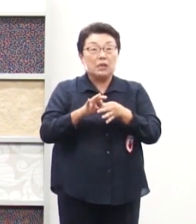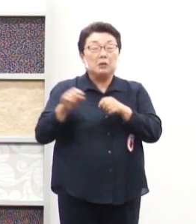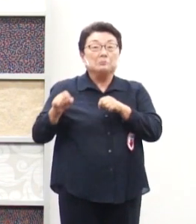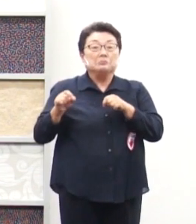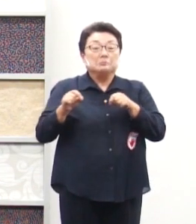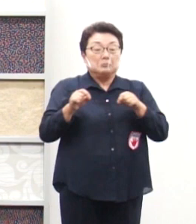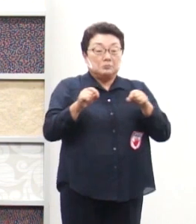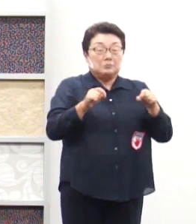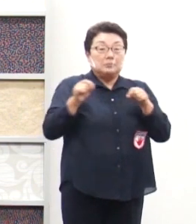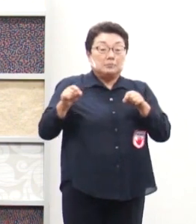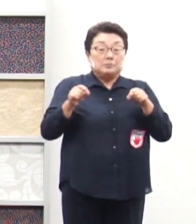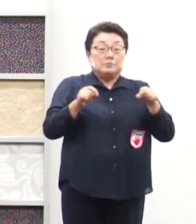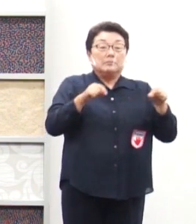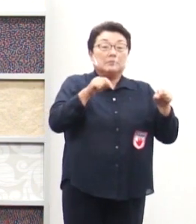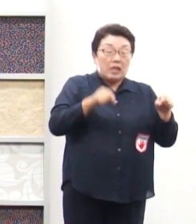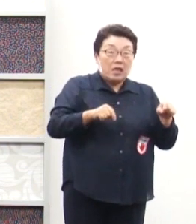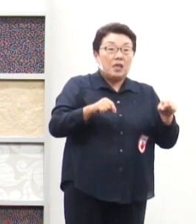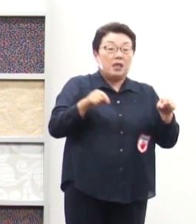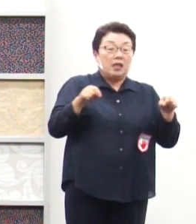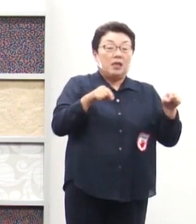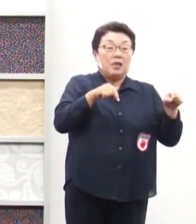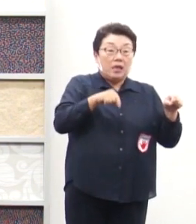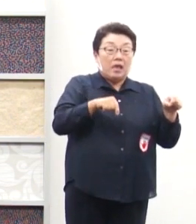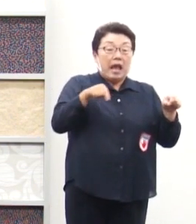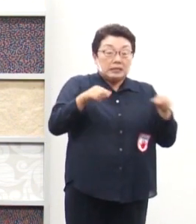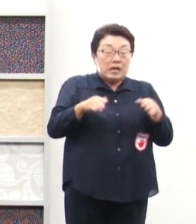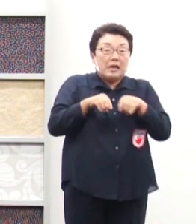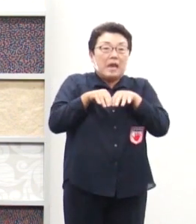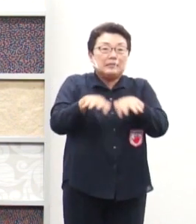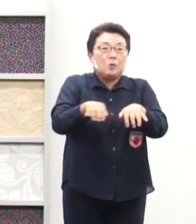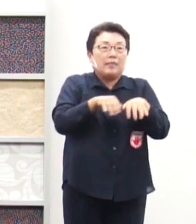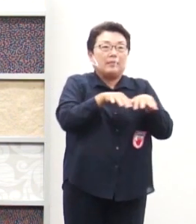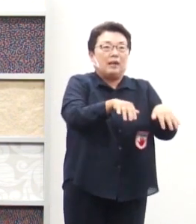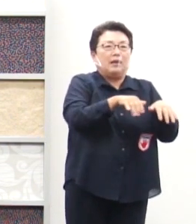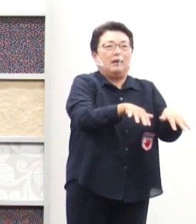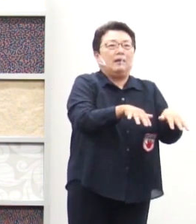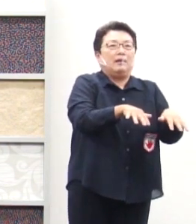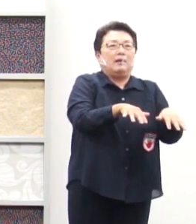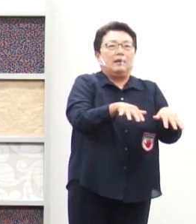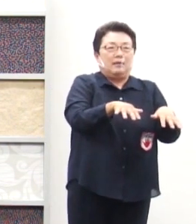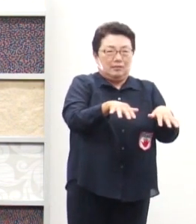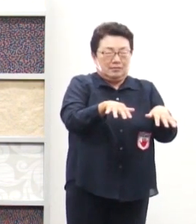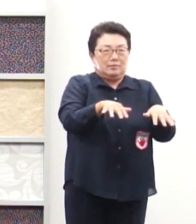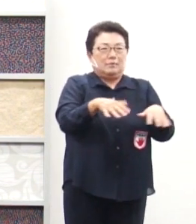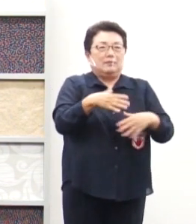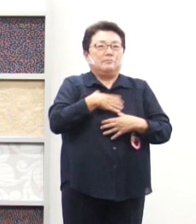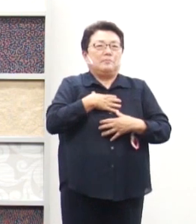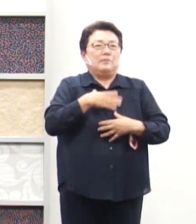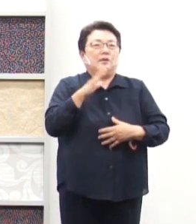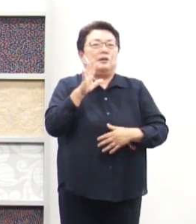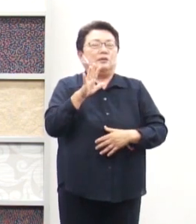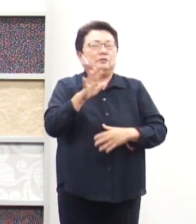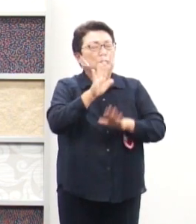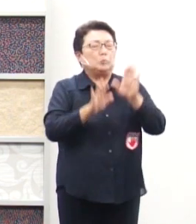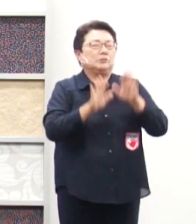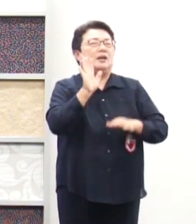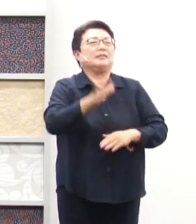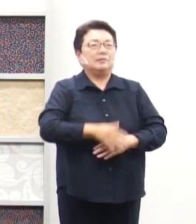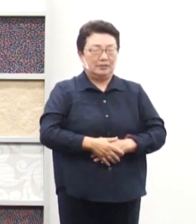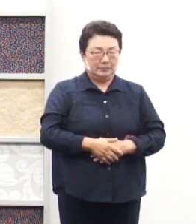はりそのタイムラグによって、感染が広がったんではないかというものもありました